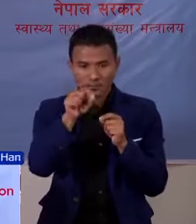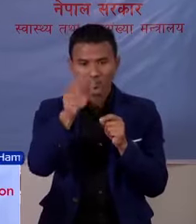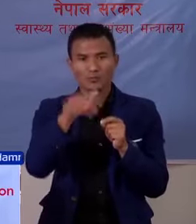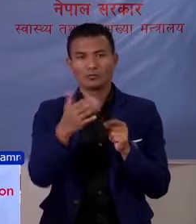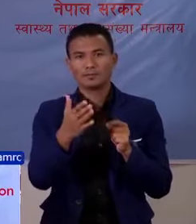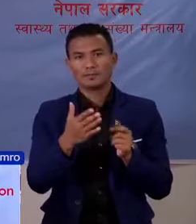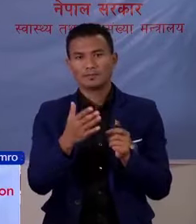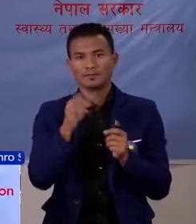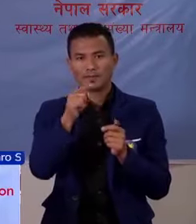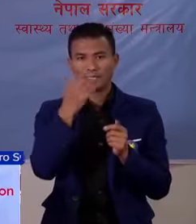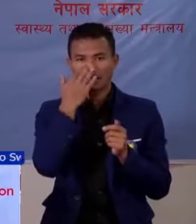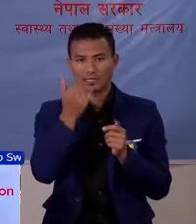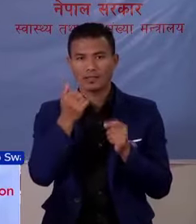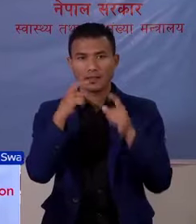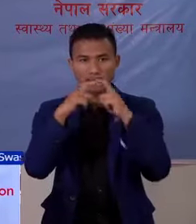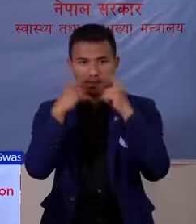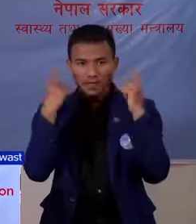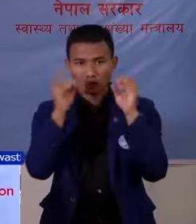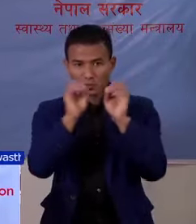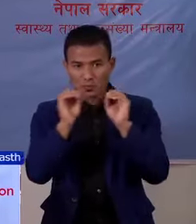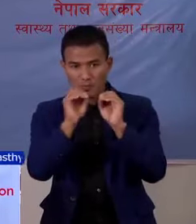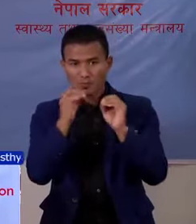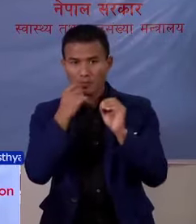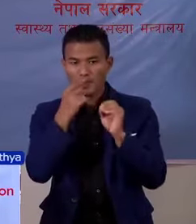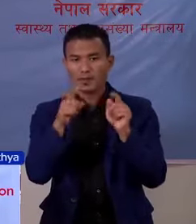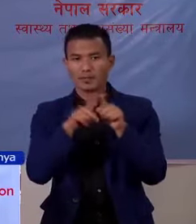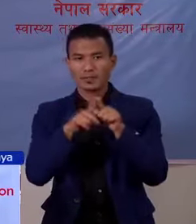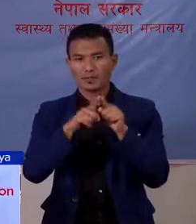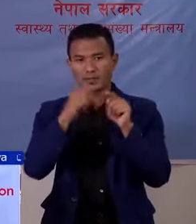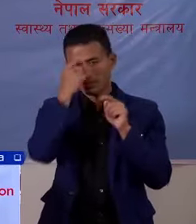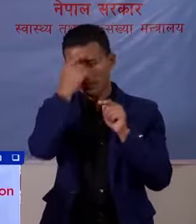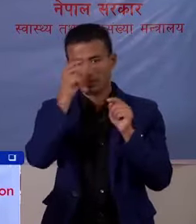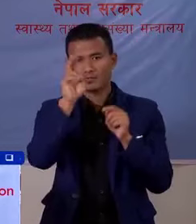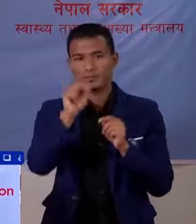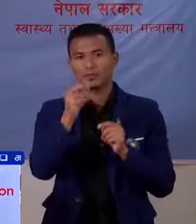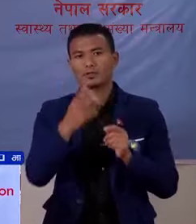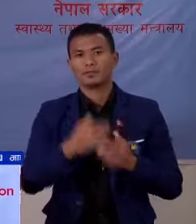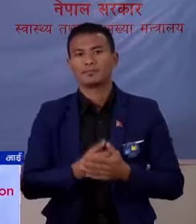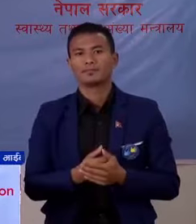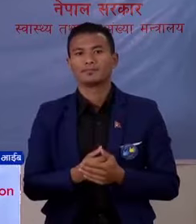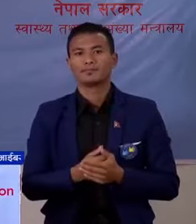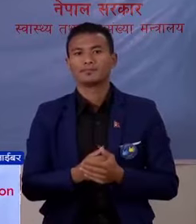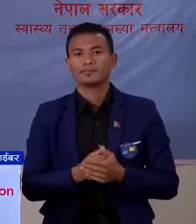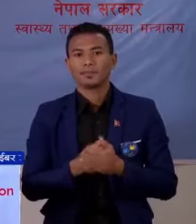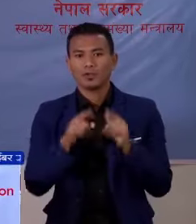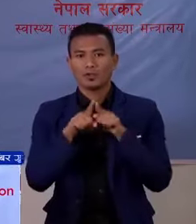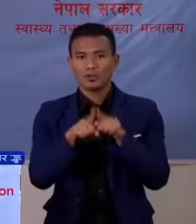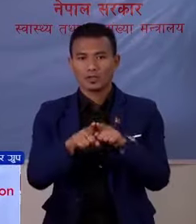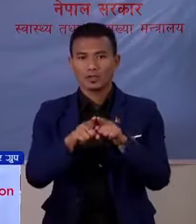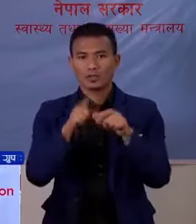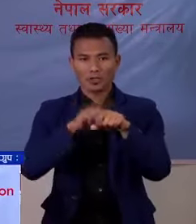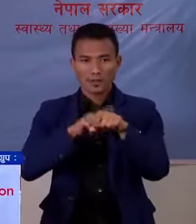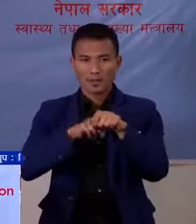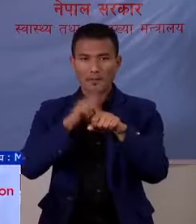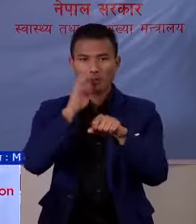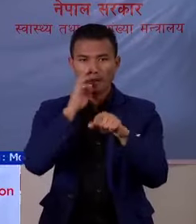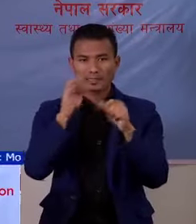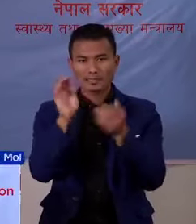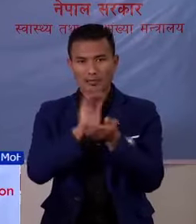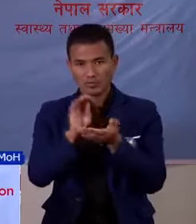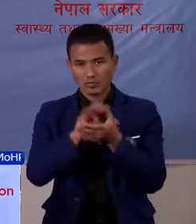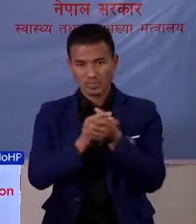तसर्थ मास्क नलगाएको खण्डमा पनि खासै फरक पर्दैन। यसका साथै बेला बेलामा साबुन